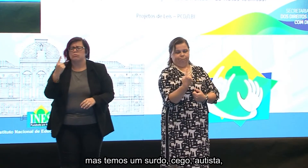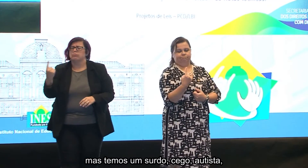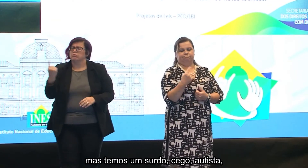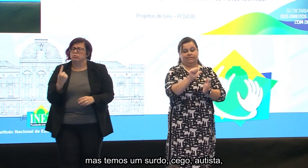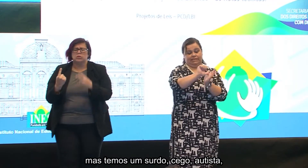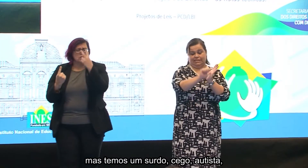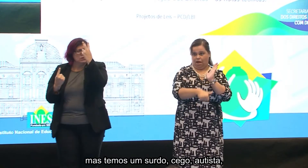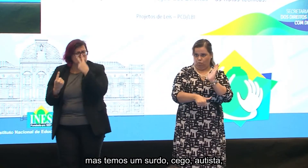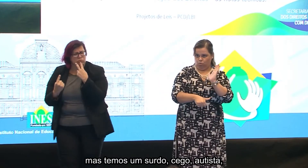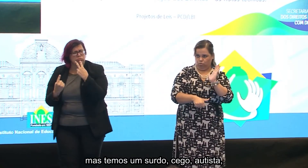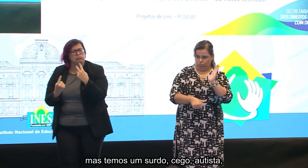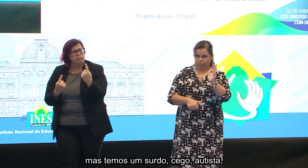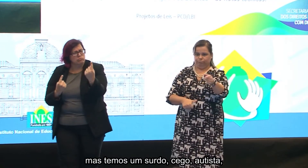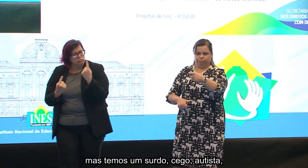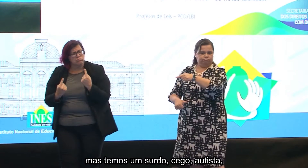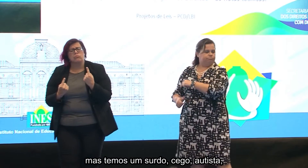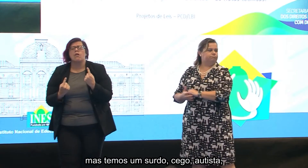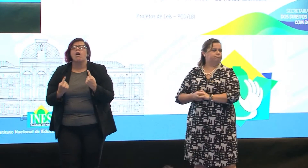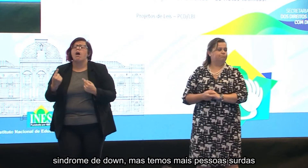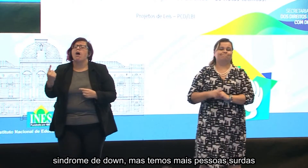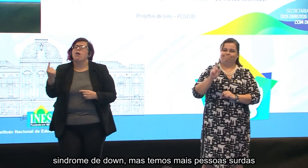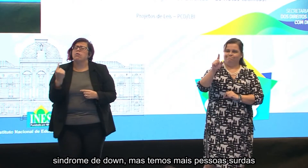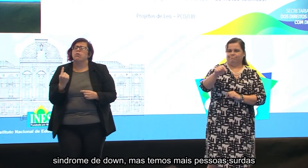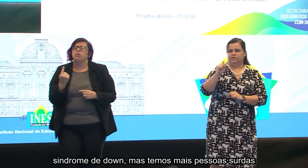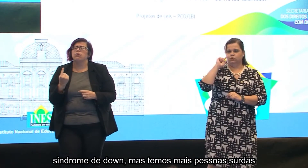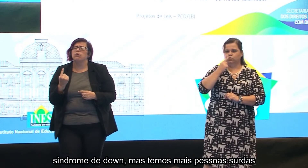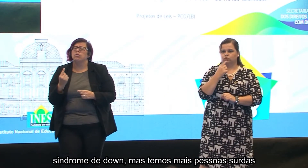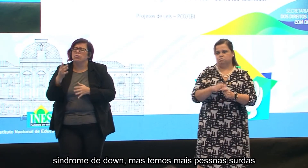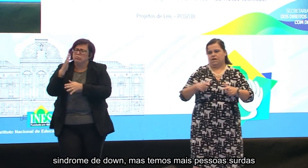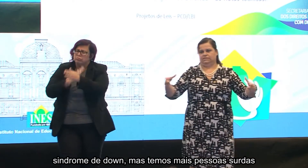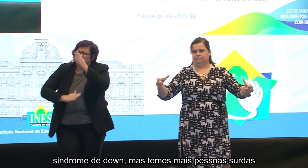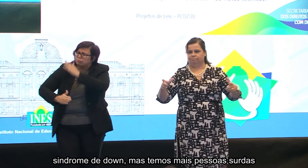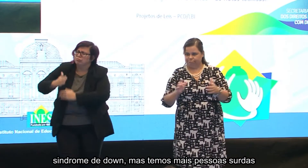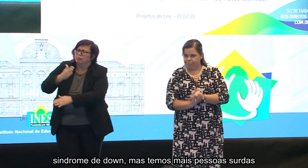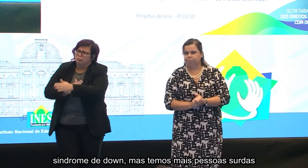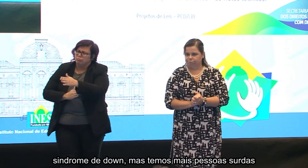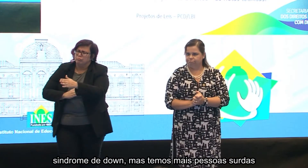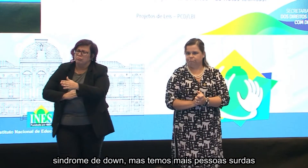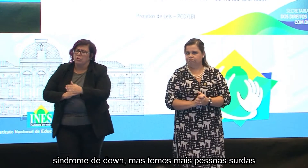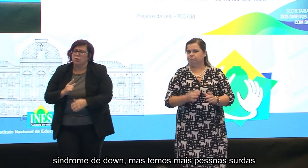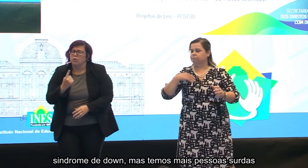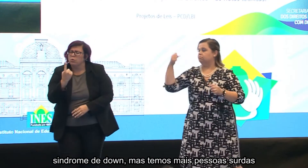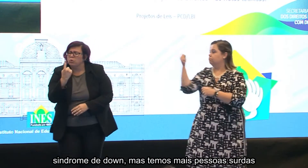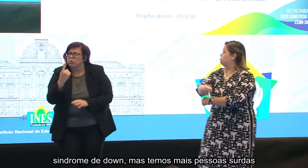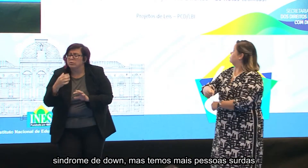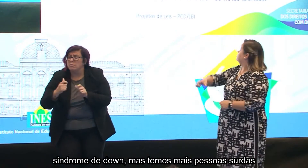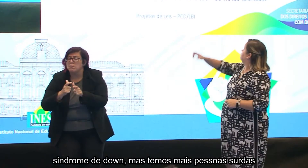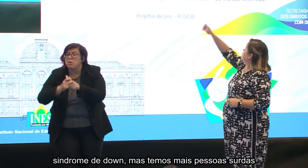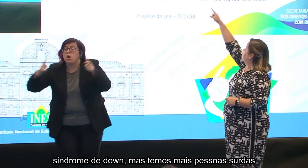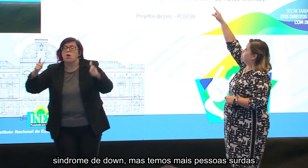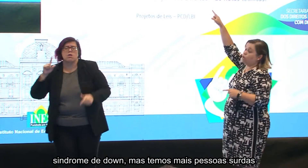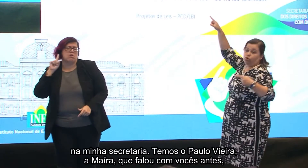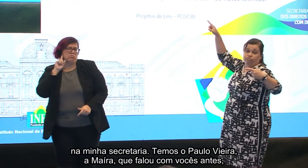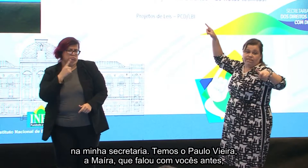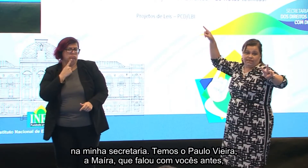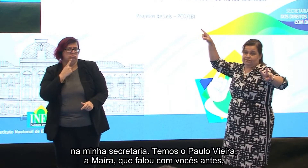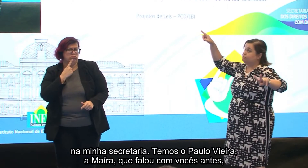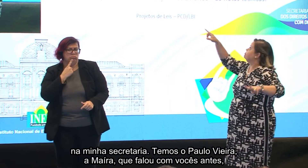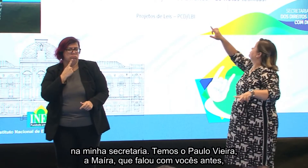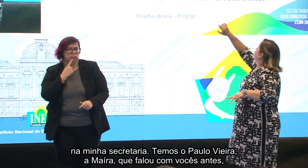cego, autista, síndrome de Down, mas temos mais pessoas surdas na minha secretaria. Temos o